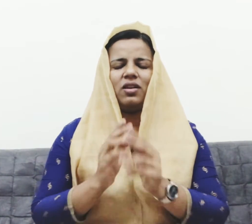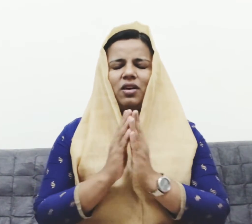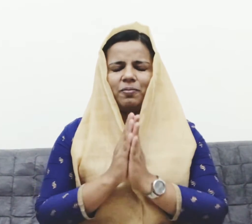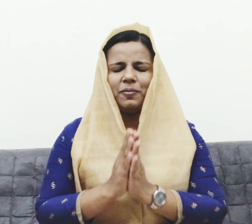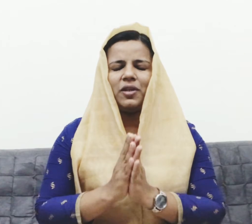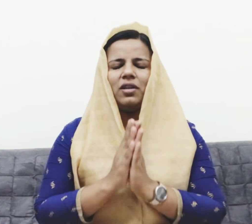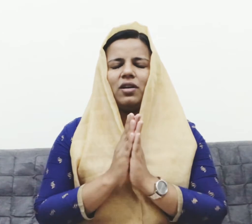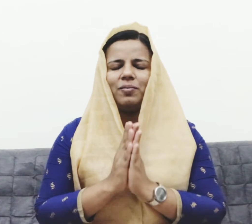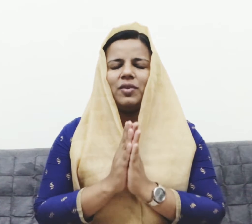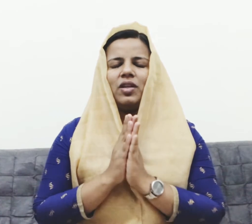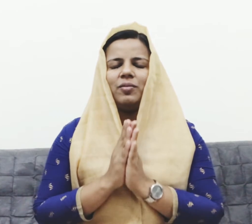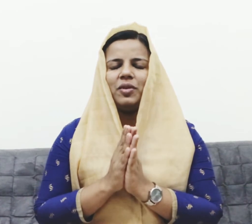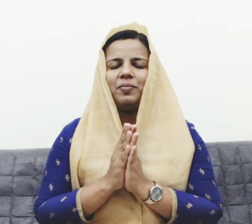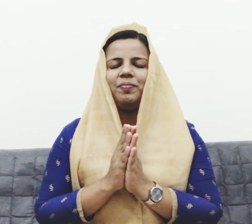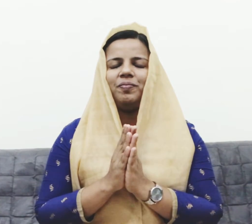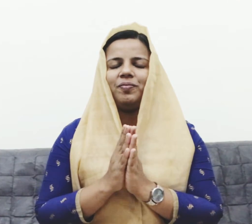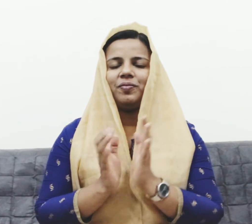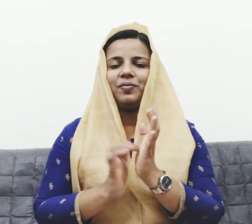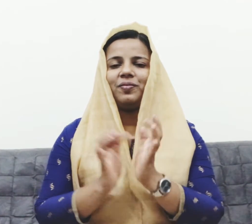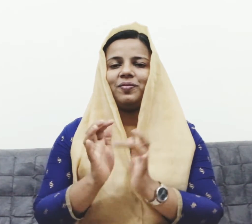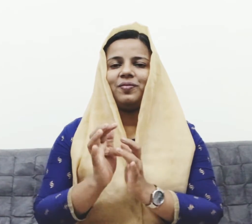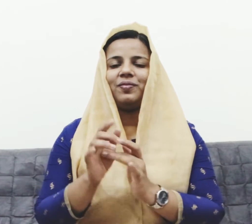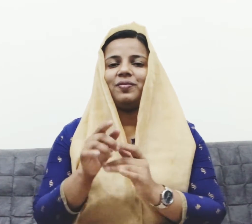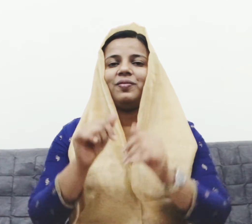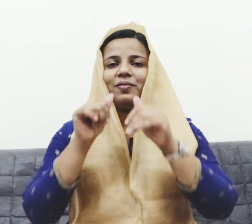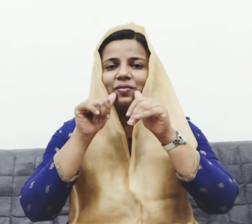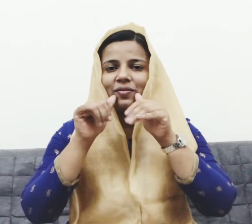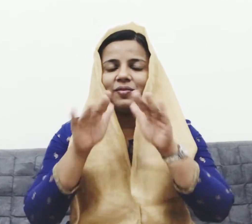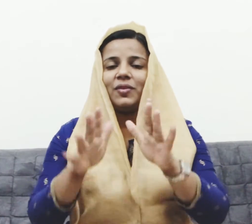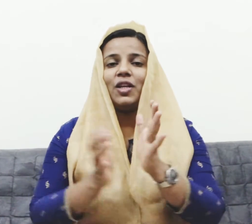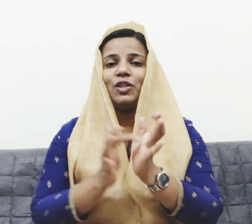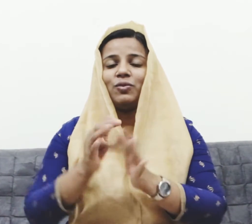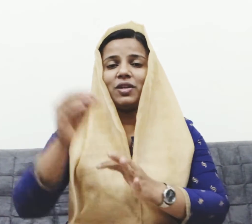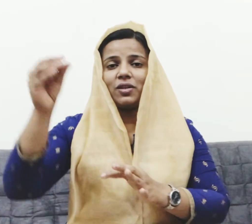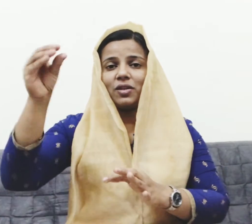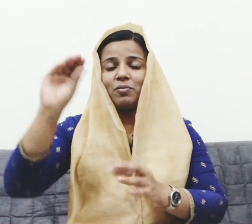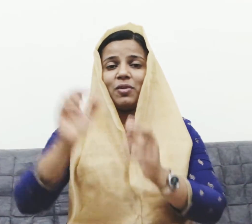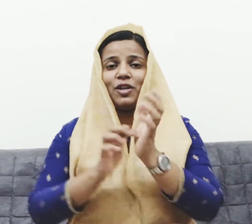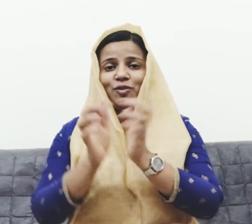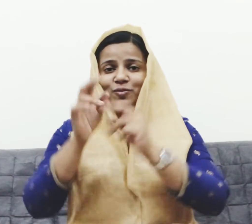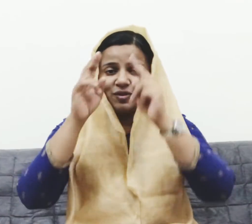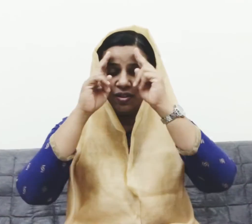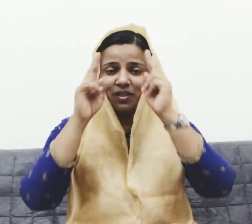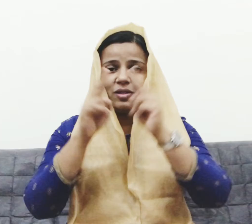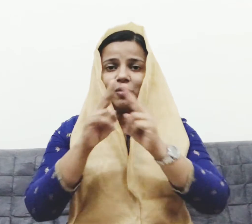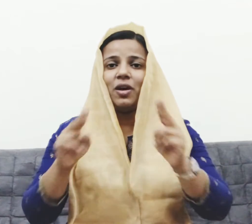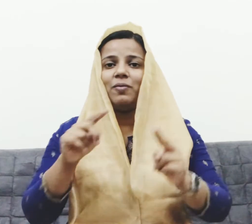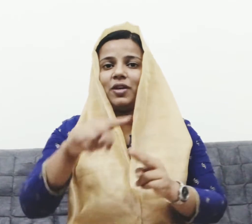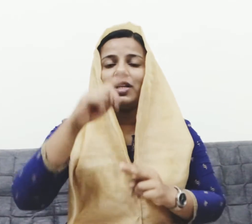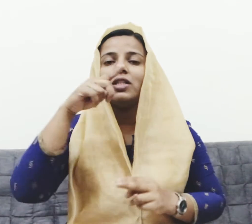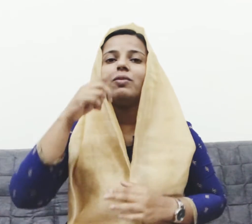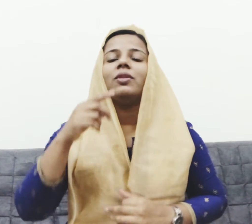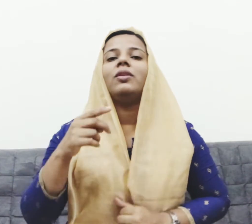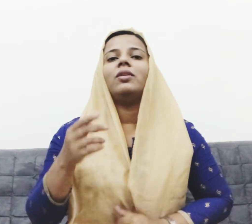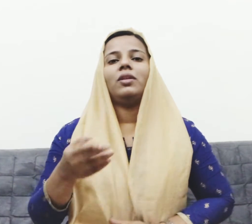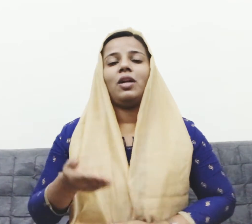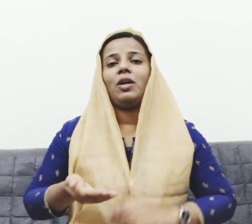നാമത്തിൽ തന്നെ ആമീൻ, ആമീൻ, ആമീൻ. കർത്താവ് നിങ്ങളെ അനുഗ്രഹിക്കട്ടെ. ദൈവിക കൃപയും സമാധാനവും നിങ്ങളുടെ ജീവിതത്തിൽ വർദ്ധിച്ചു വരുമാറാകട്ടെ